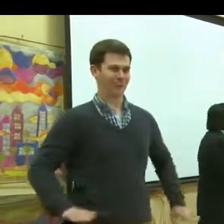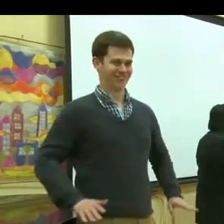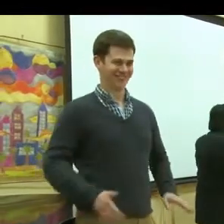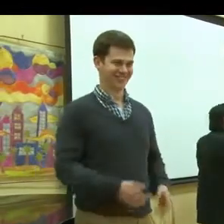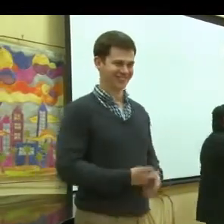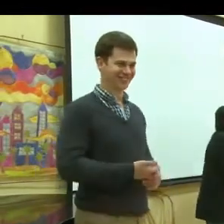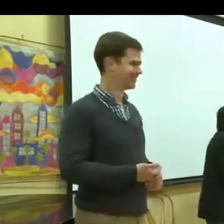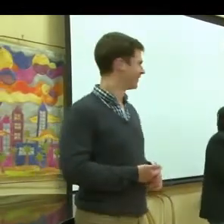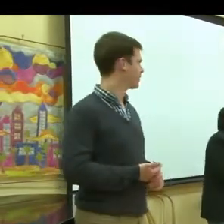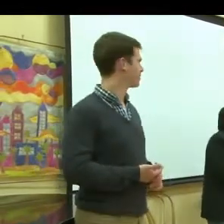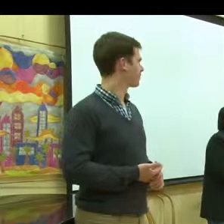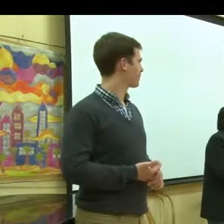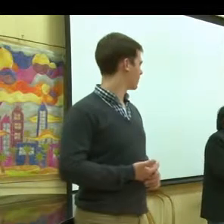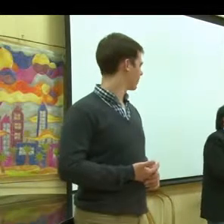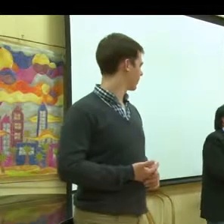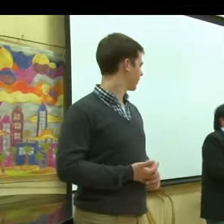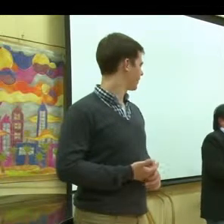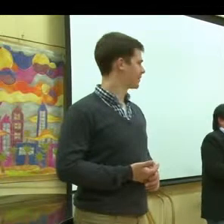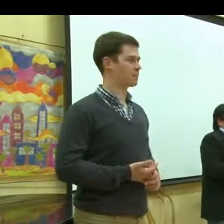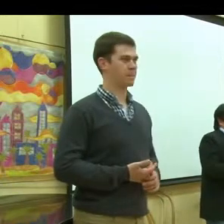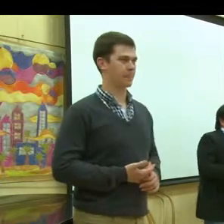A quien quiera tomar clases con nosotros,